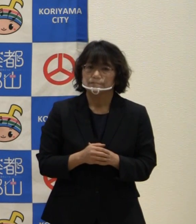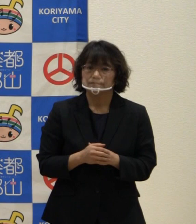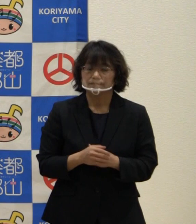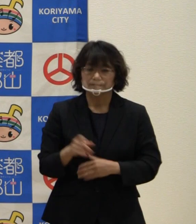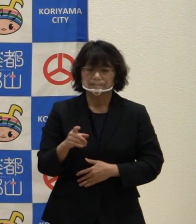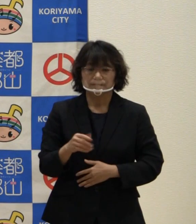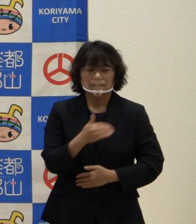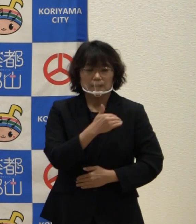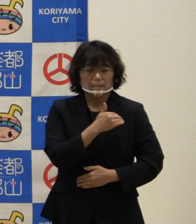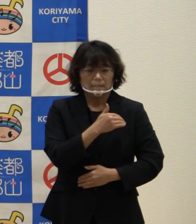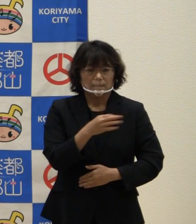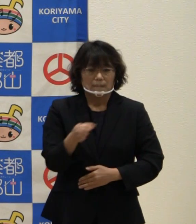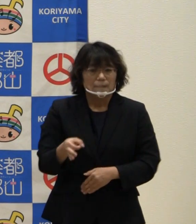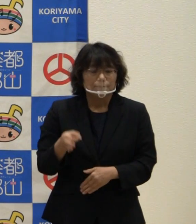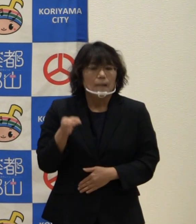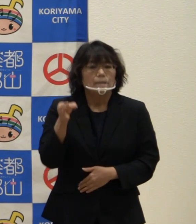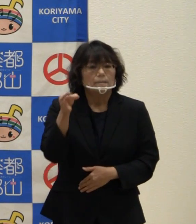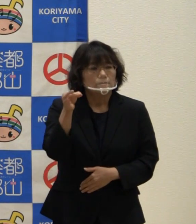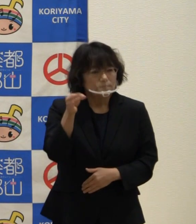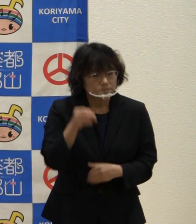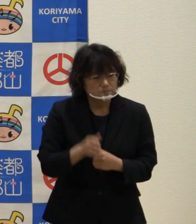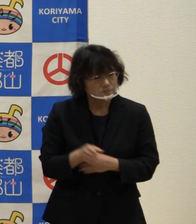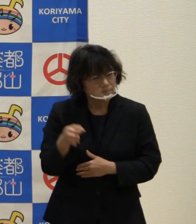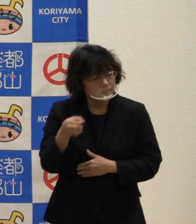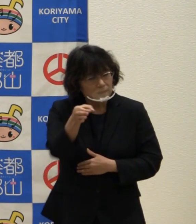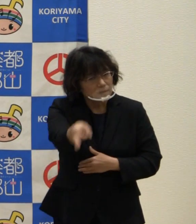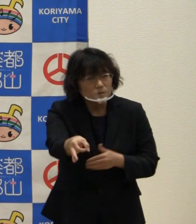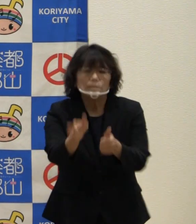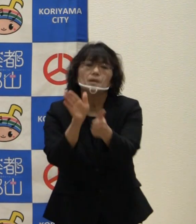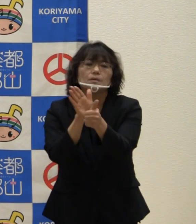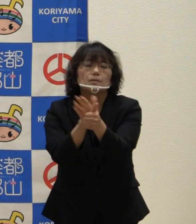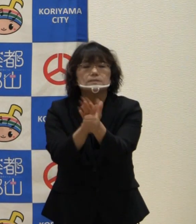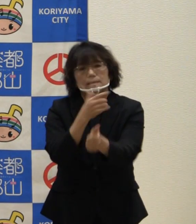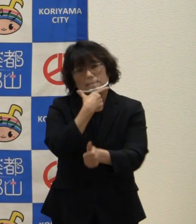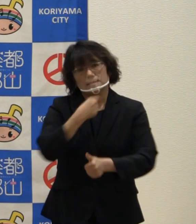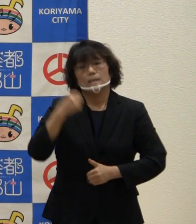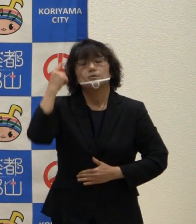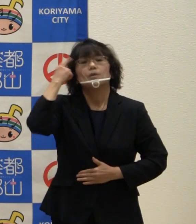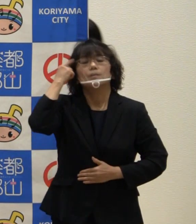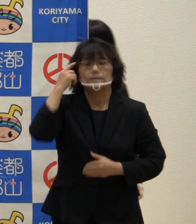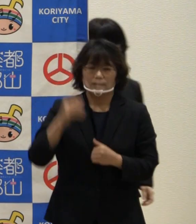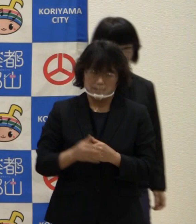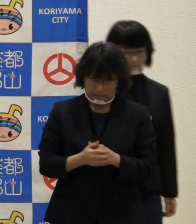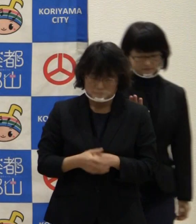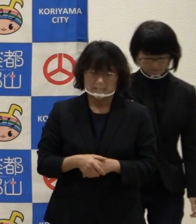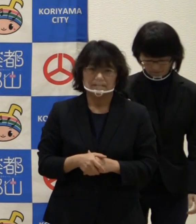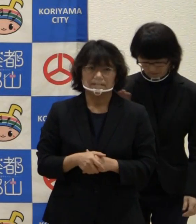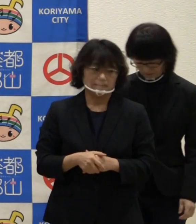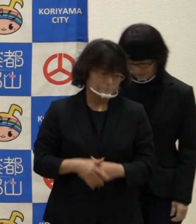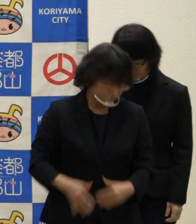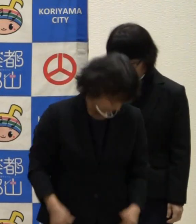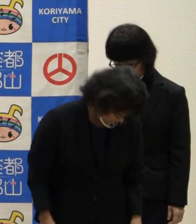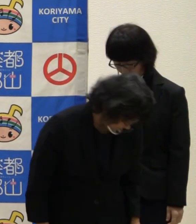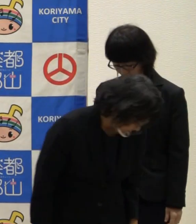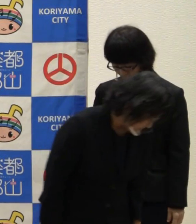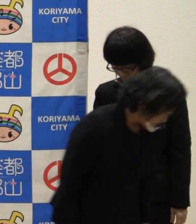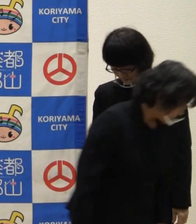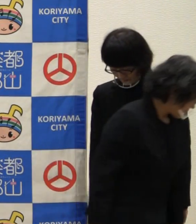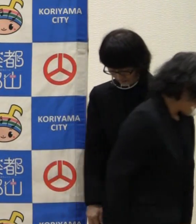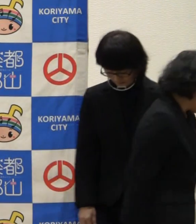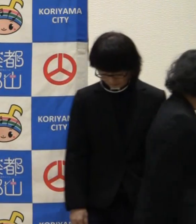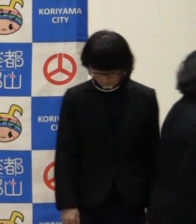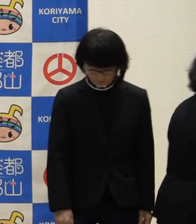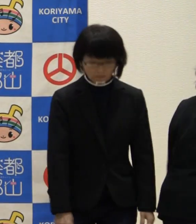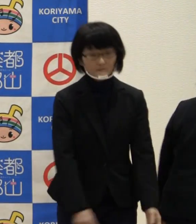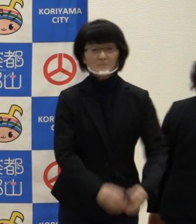支出についてご支援を申し上げるという考え方でございます。次が資金繰りの17ページの資金繰り支援でございます